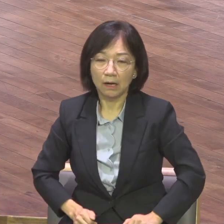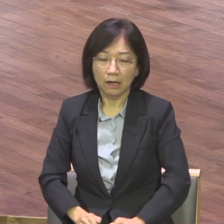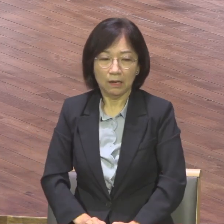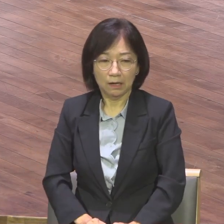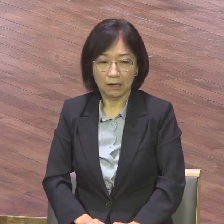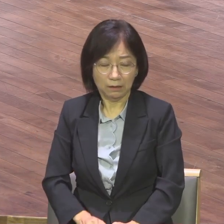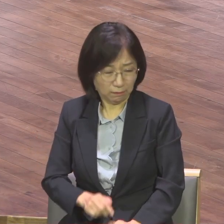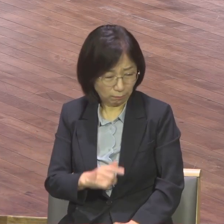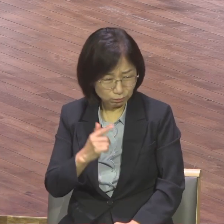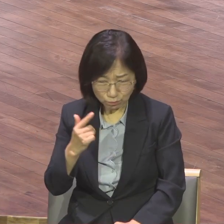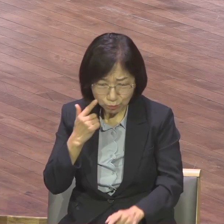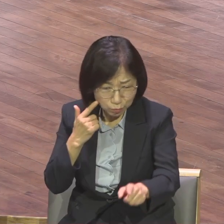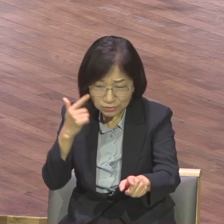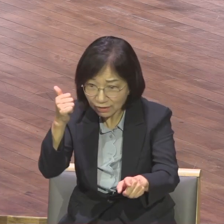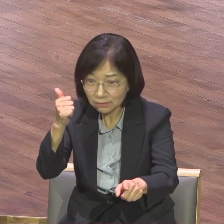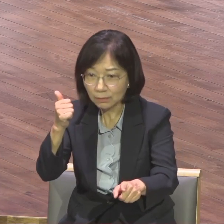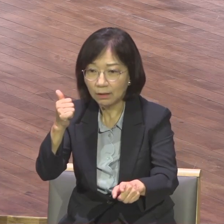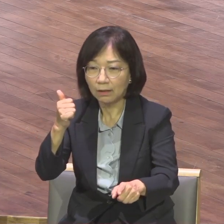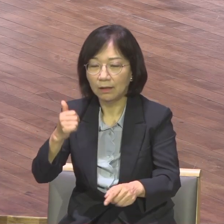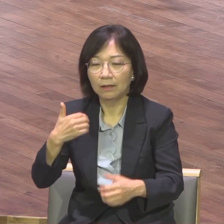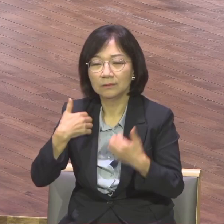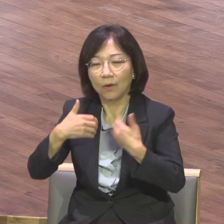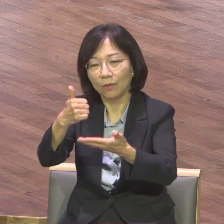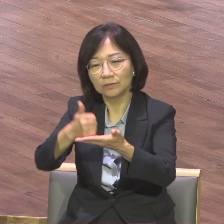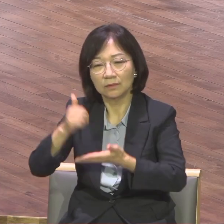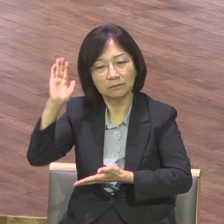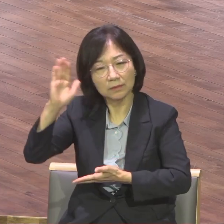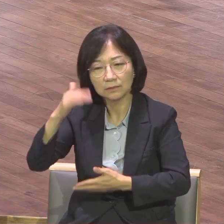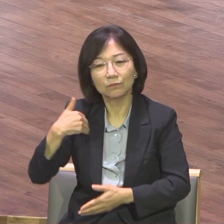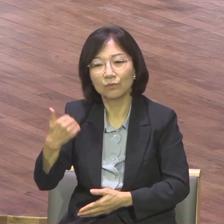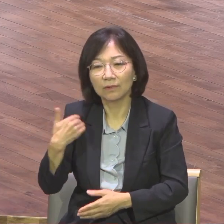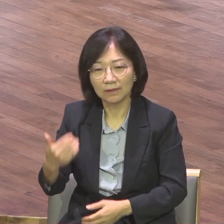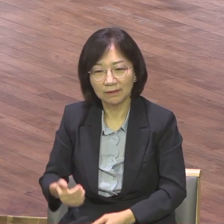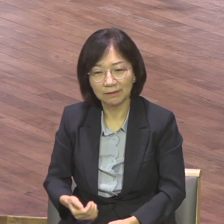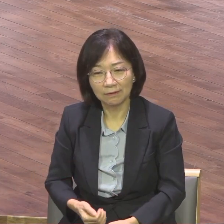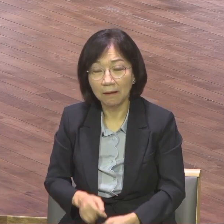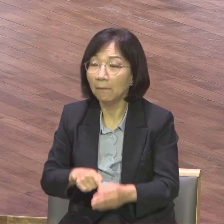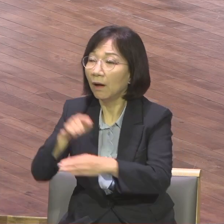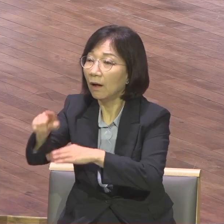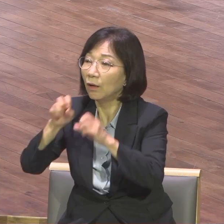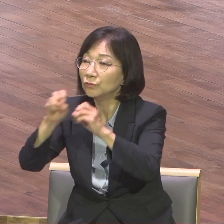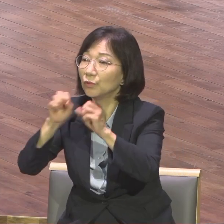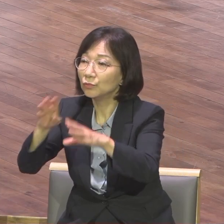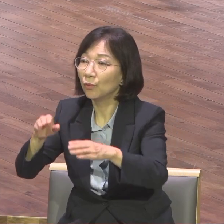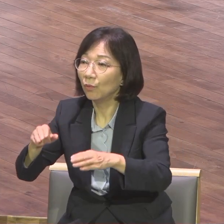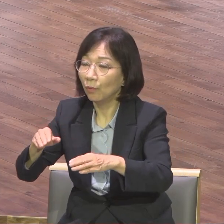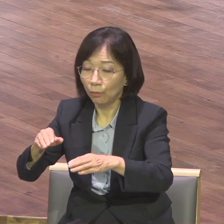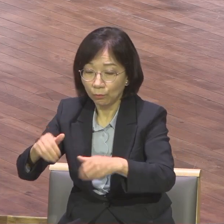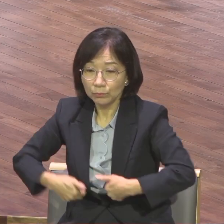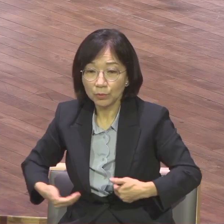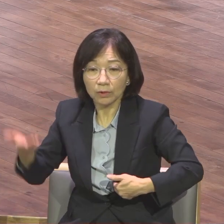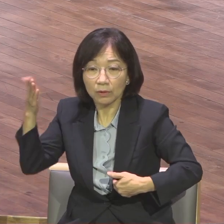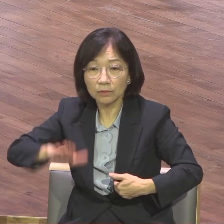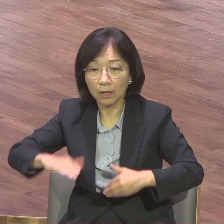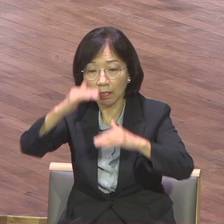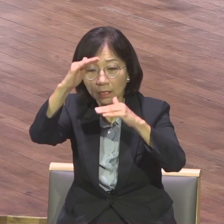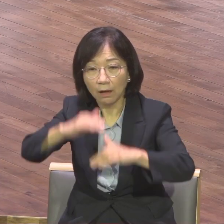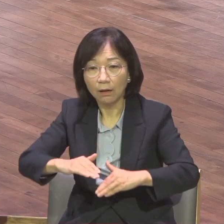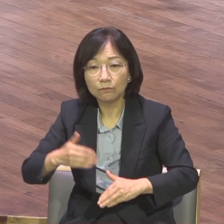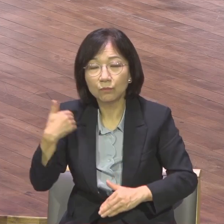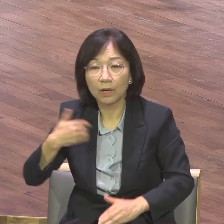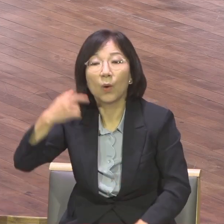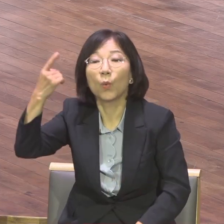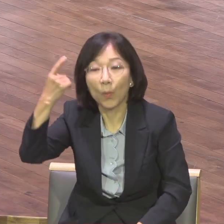못하는데 아 보시 제 교인들 내보내서 영접시켜야 되는데 본인이 못한데 하겠냐고. 그걸 배운 적이